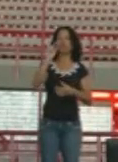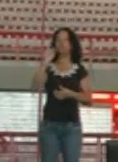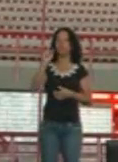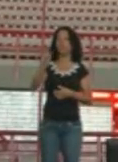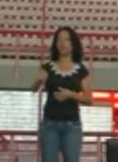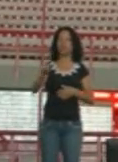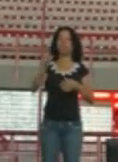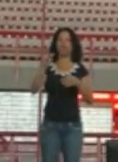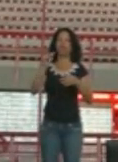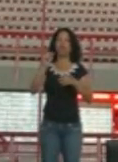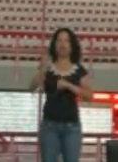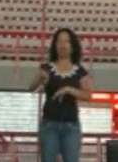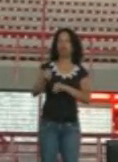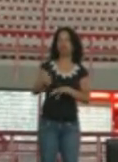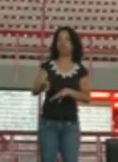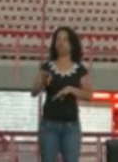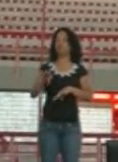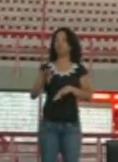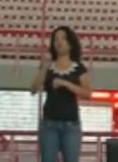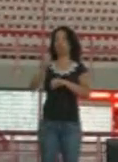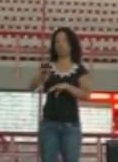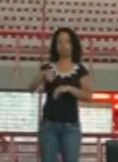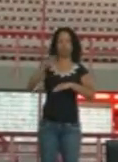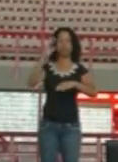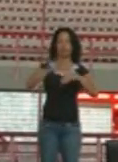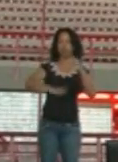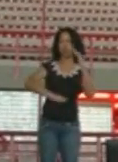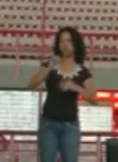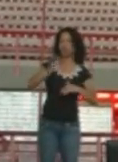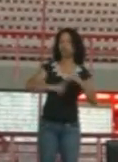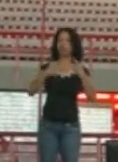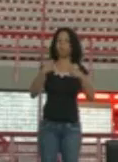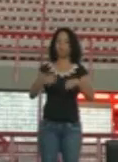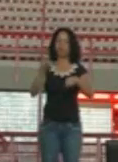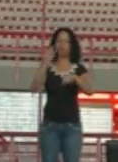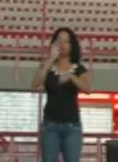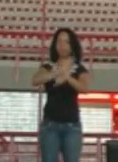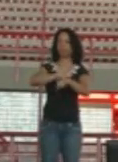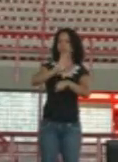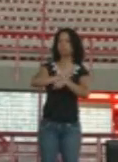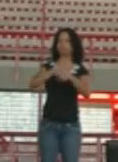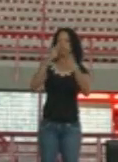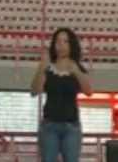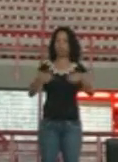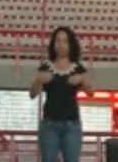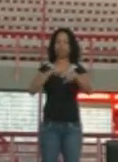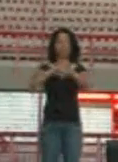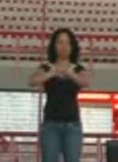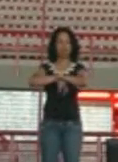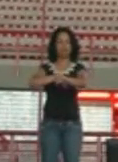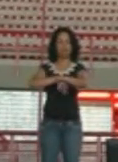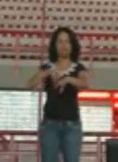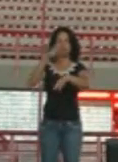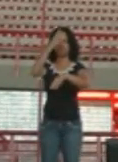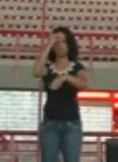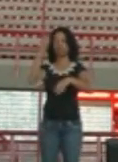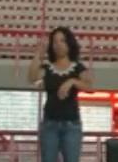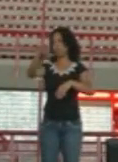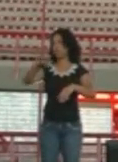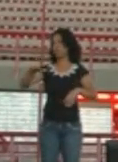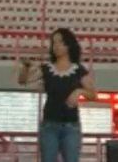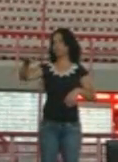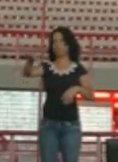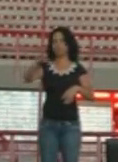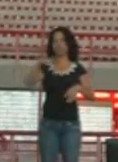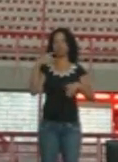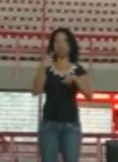educação. Educação profissional. Precisamos qualificar mais a nossa mão de obra, para que a gente possa concorrer